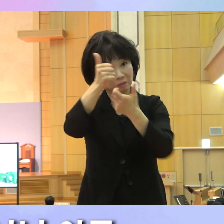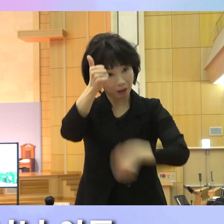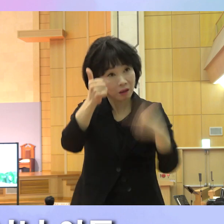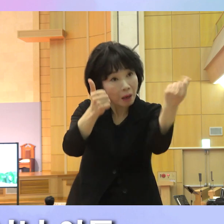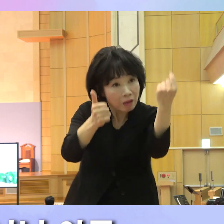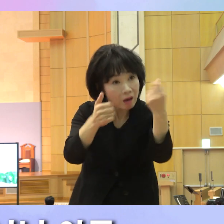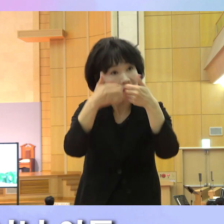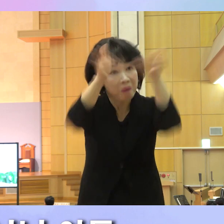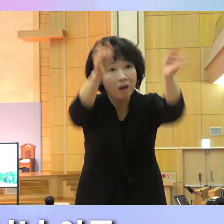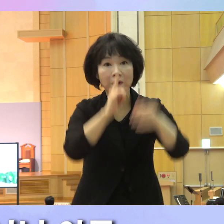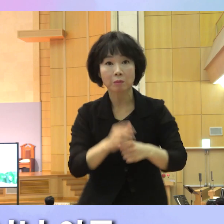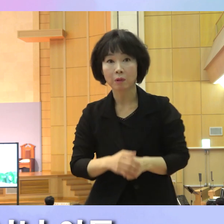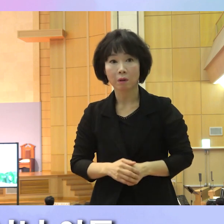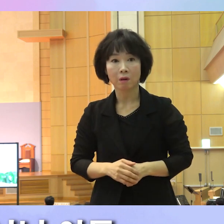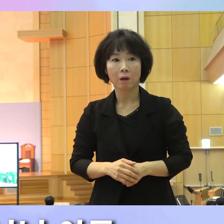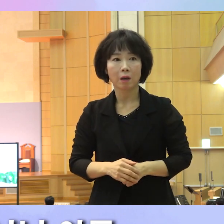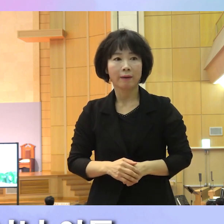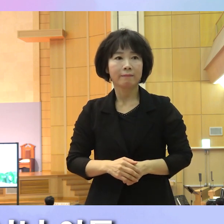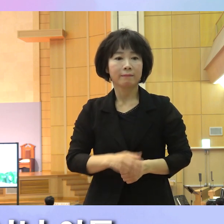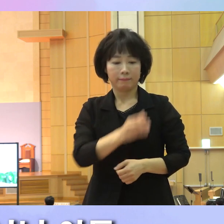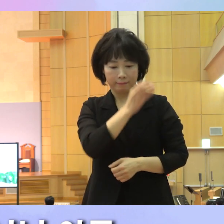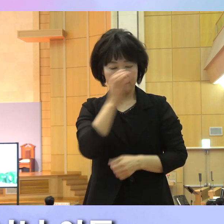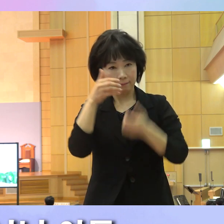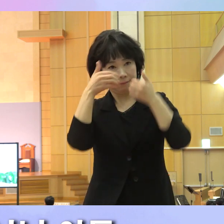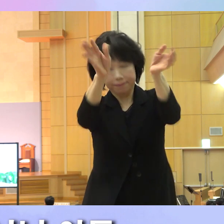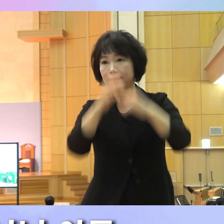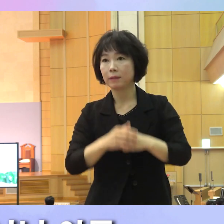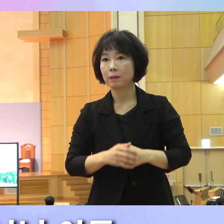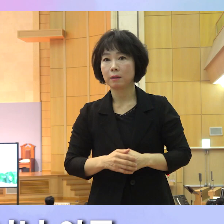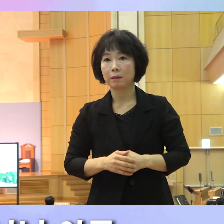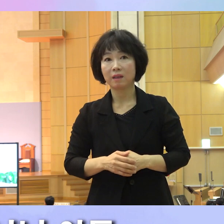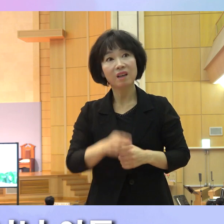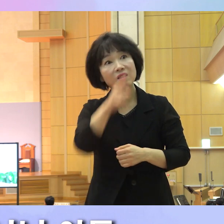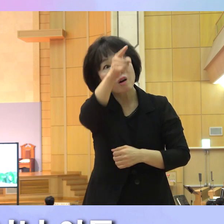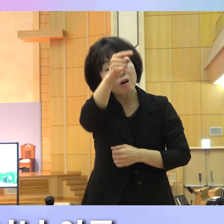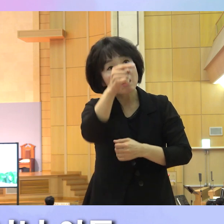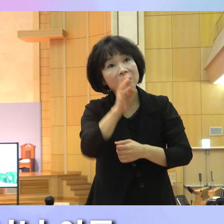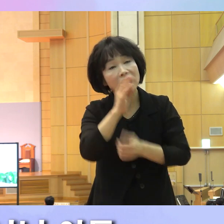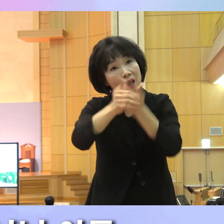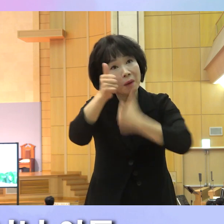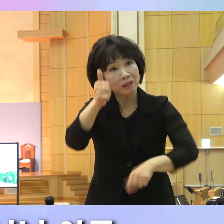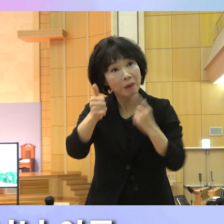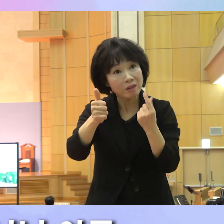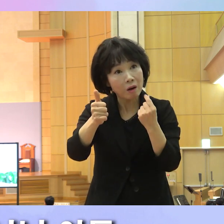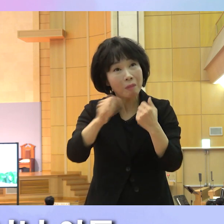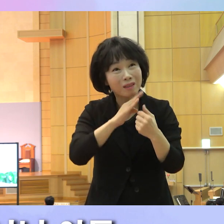어? 살아계신 하나님의 그리스도라는 걸 진짜인지 가짜인지 한번 말해봐.